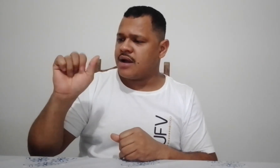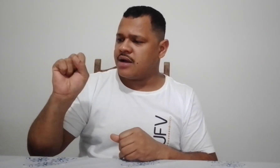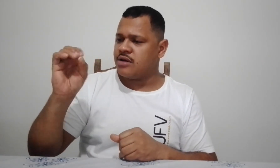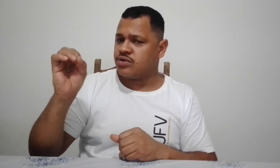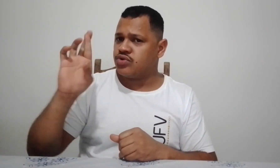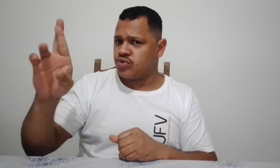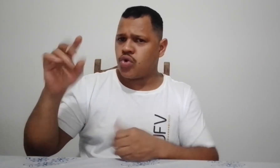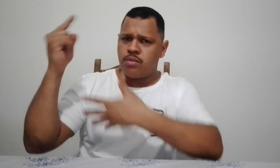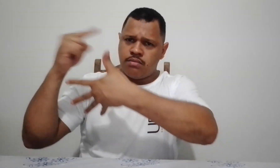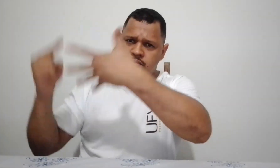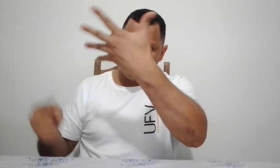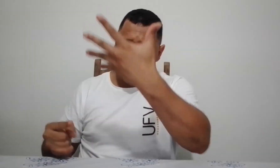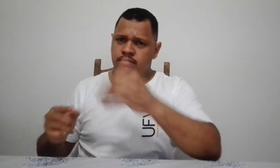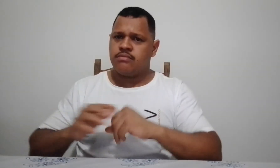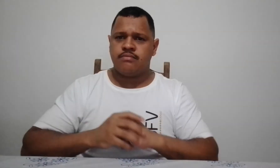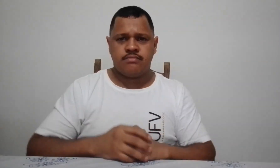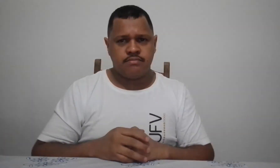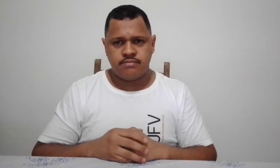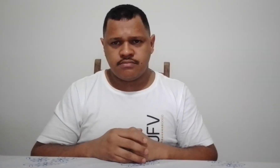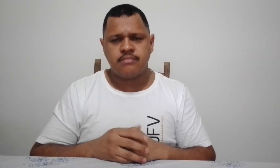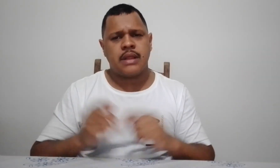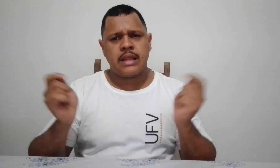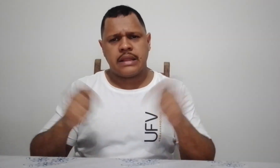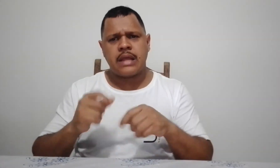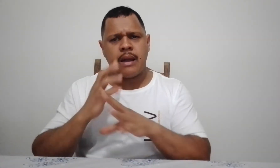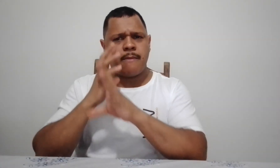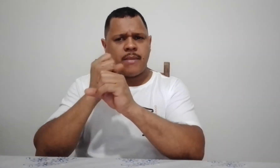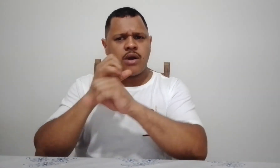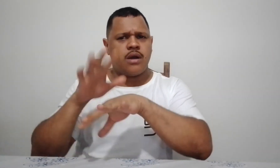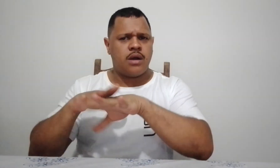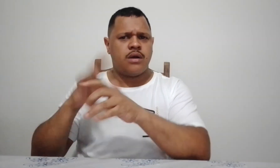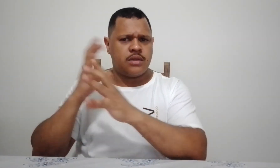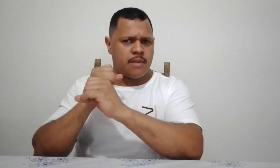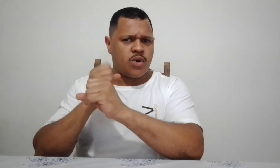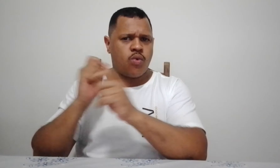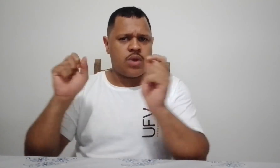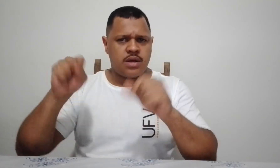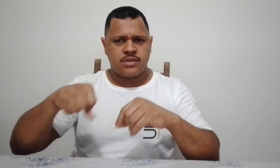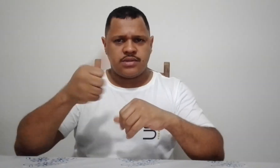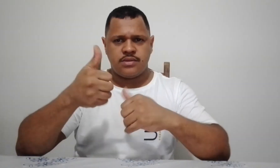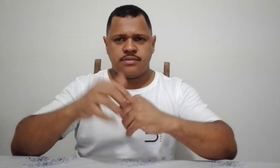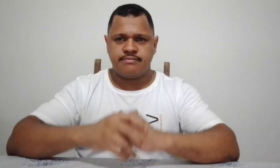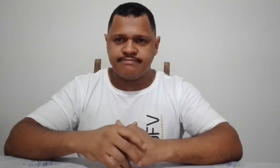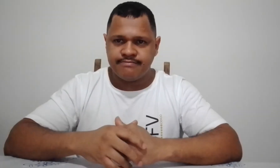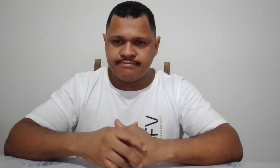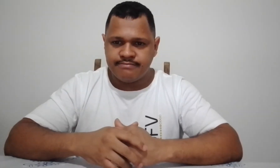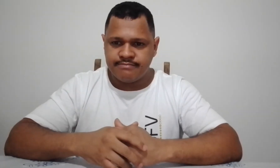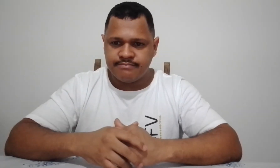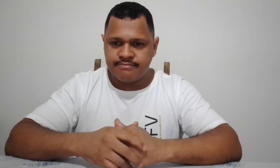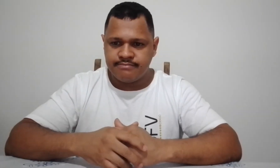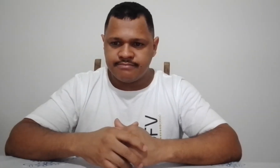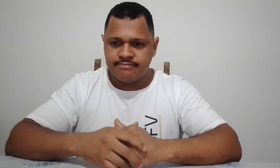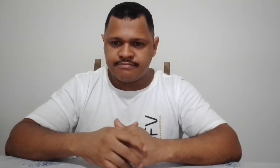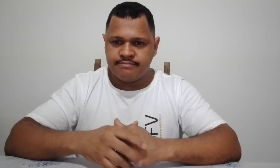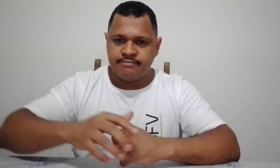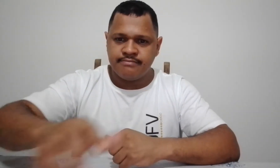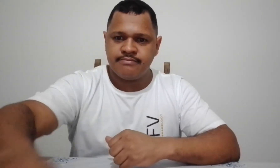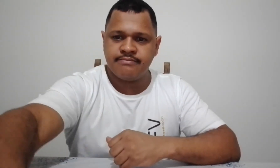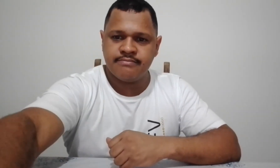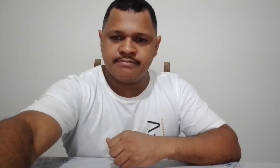componentes e através de trigonometria a gente consegue calcular isso também. Bom, então eu pergunto para vocês agora,